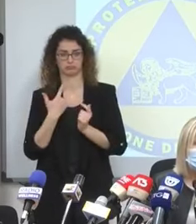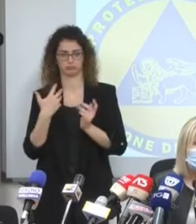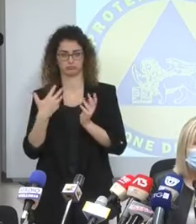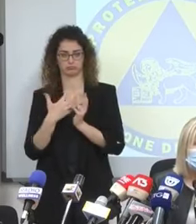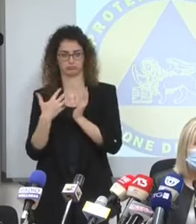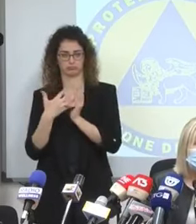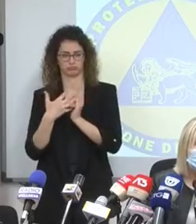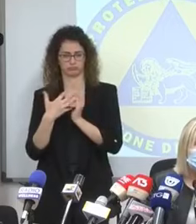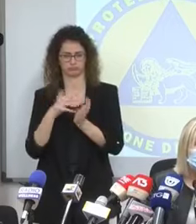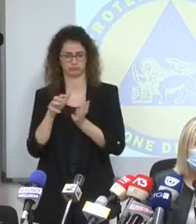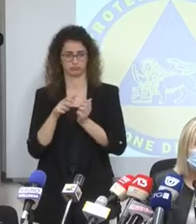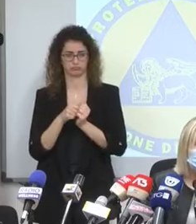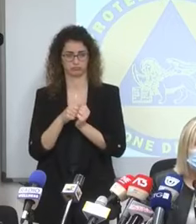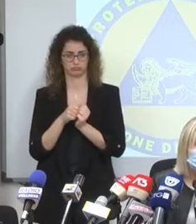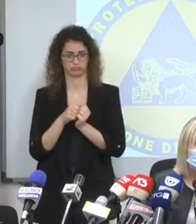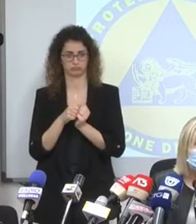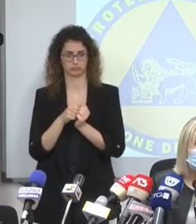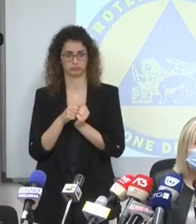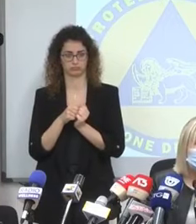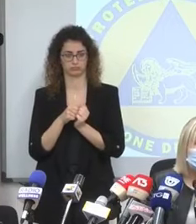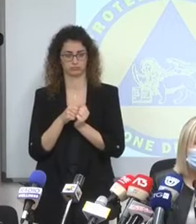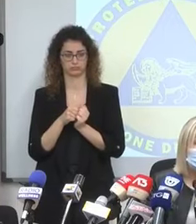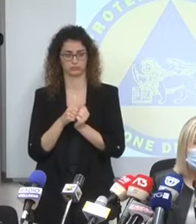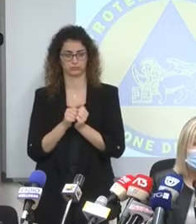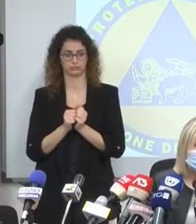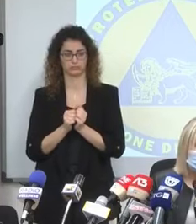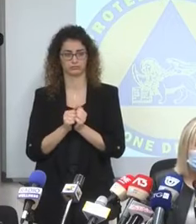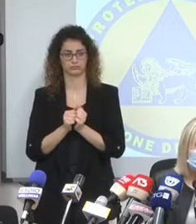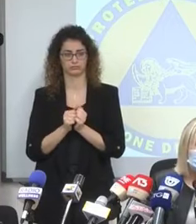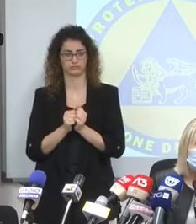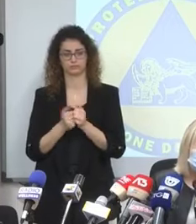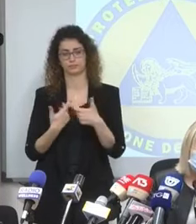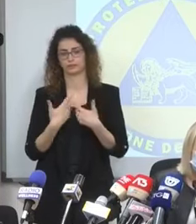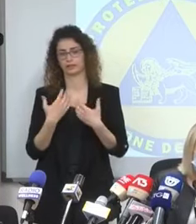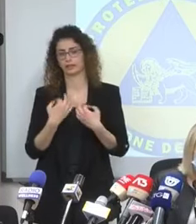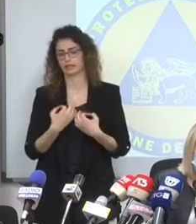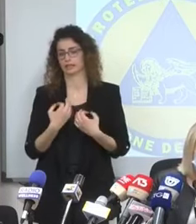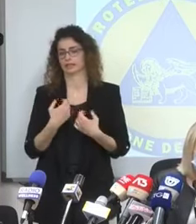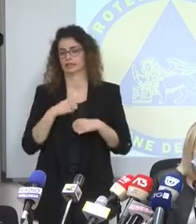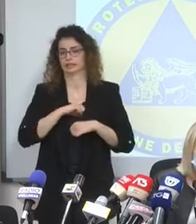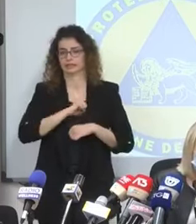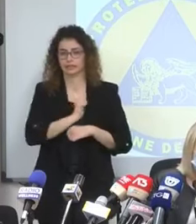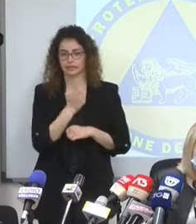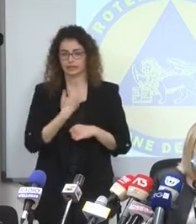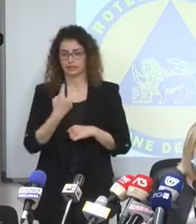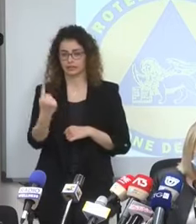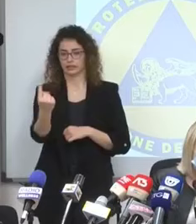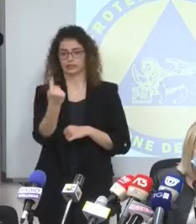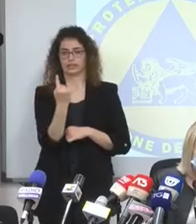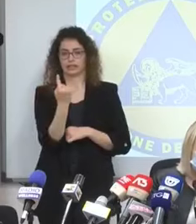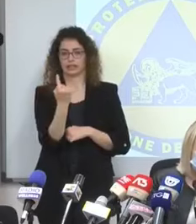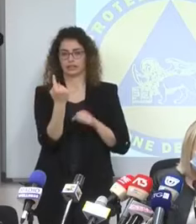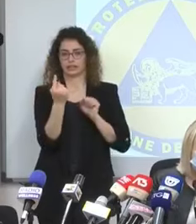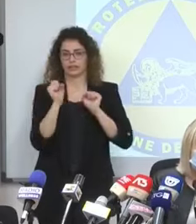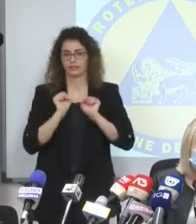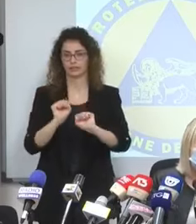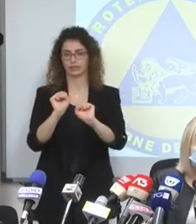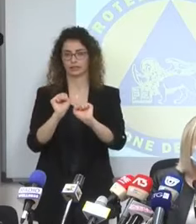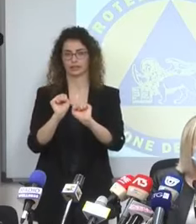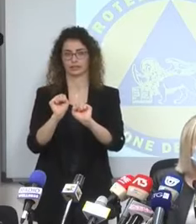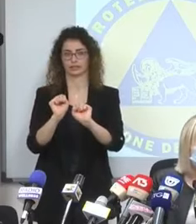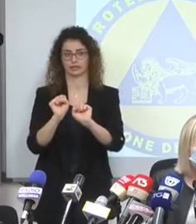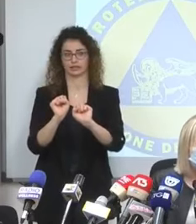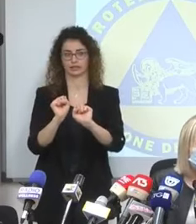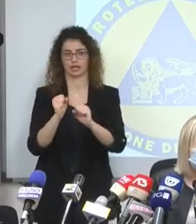non da imputare a nessuno, insomma, quindi... Certo che è spiacevole se uno si presenta e quindi va anche sul posto e poi non